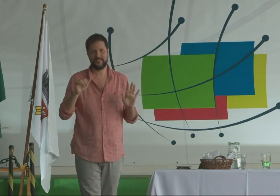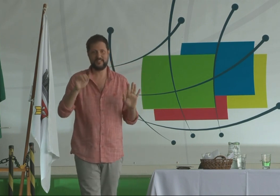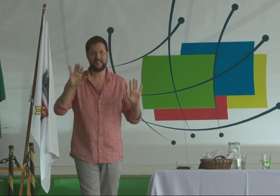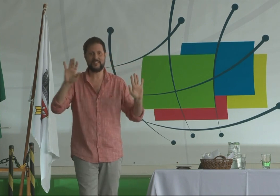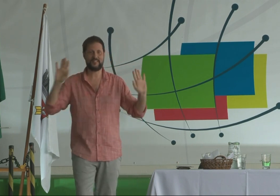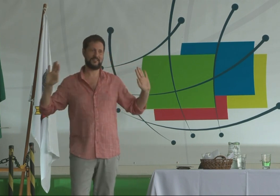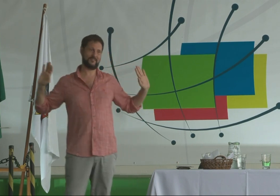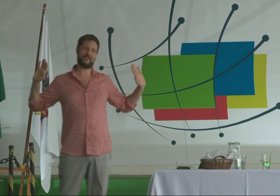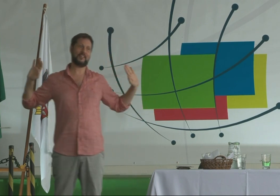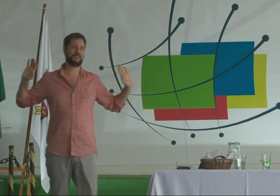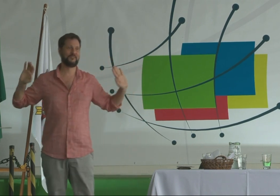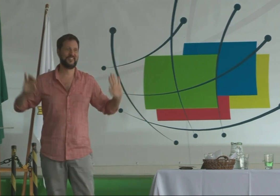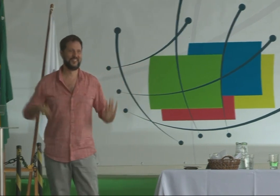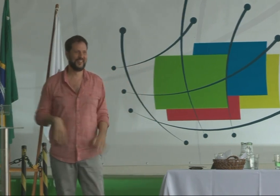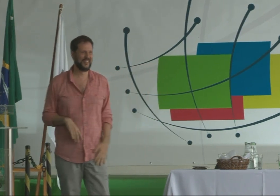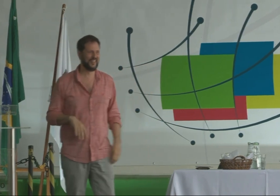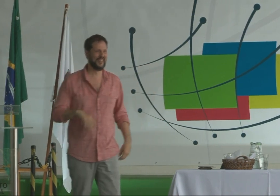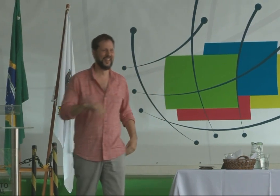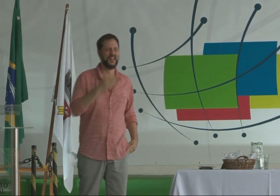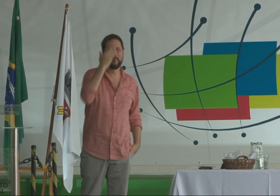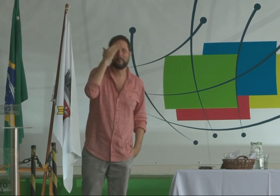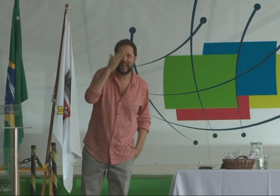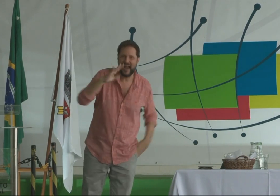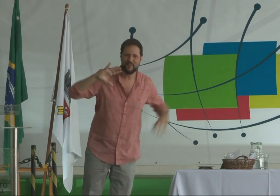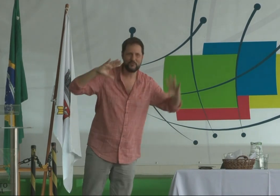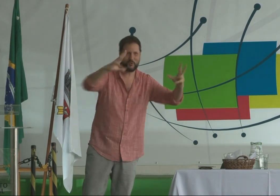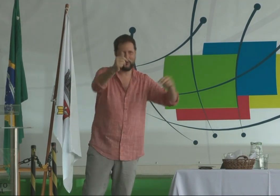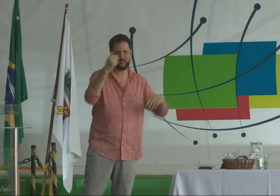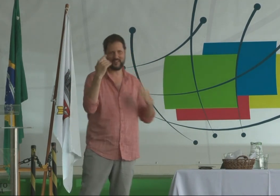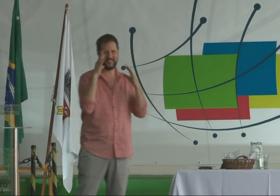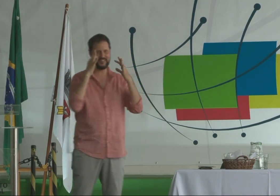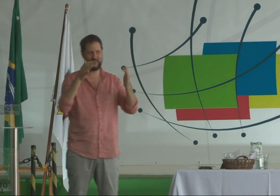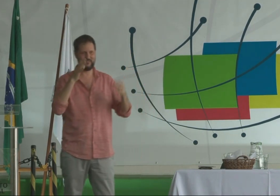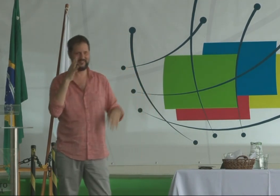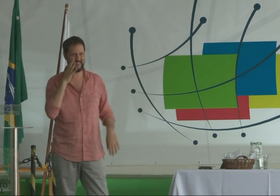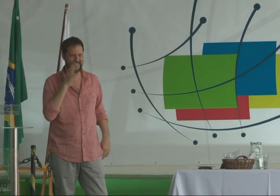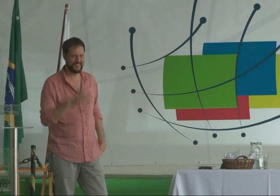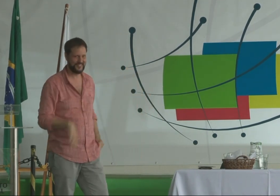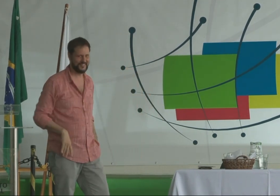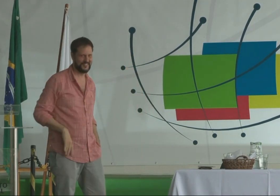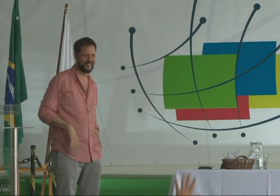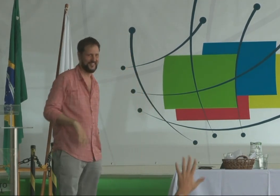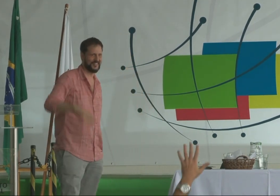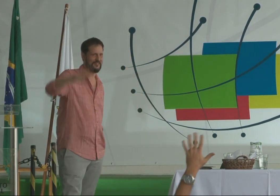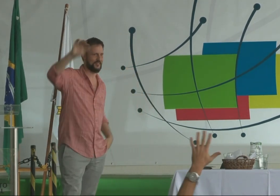10% de introdução em relação ao PDB e falar na verdade. Mas eu agradeço a vocês todos pela atenção hoje em dia, muito obrigado.